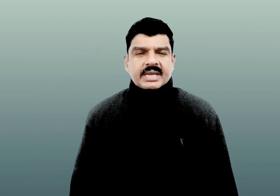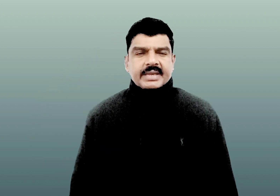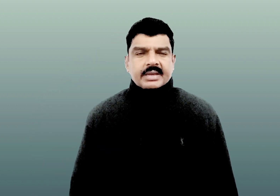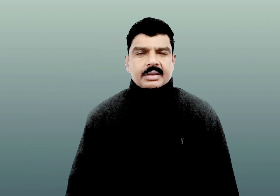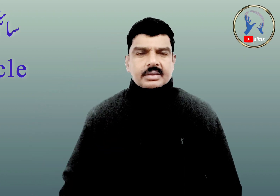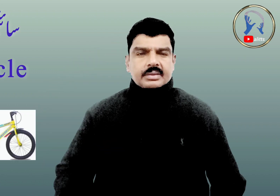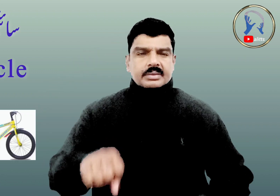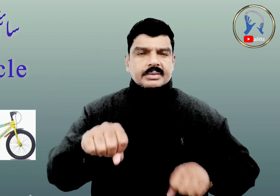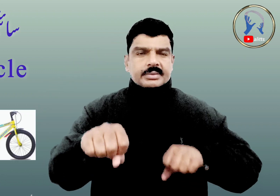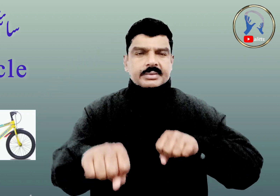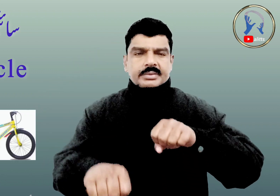साइकिल,